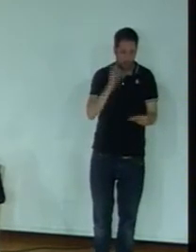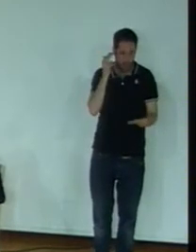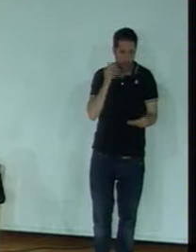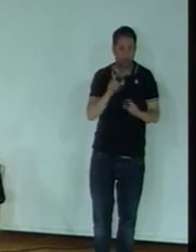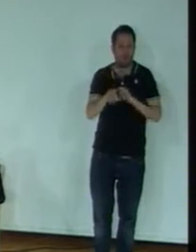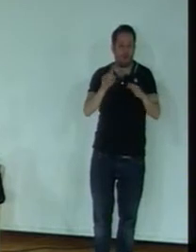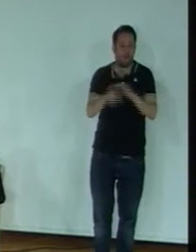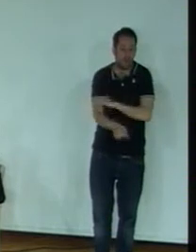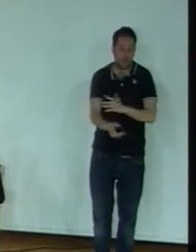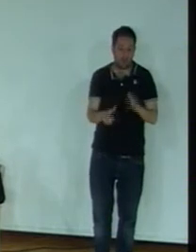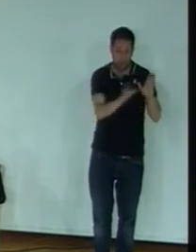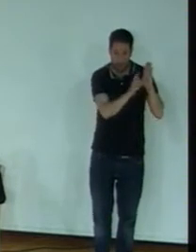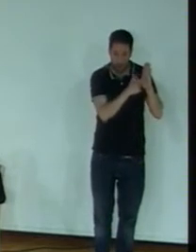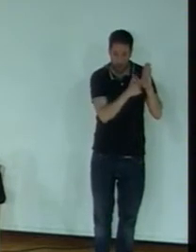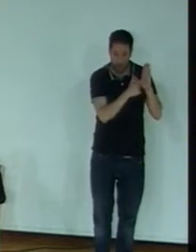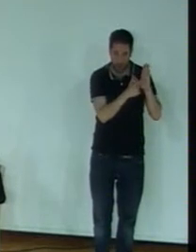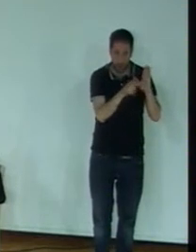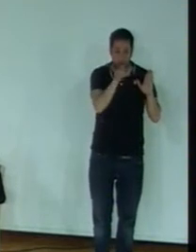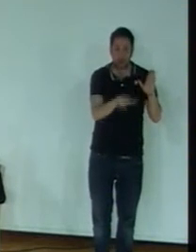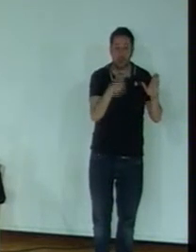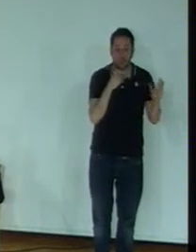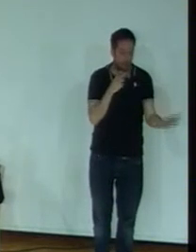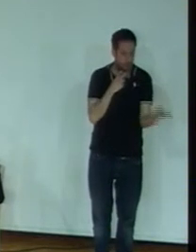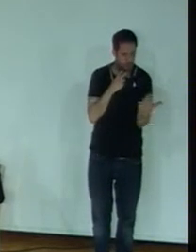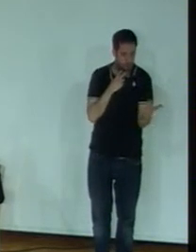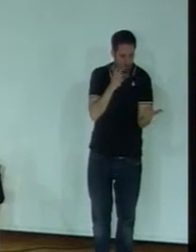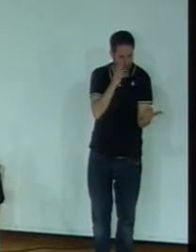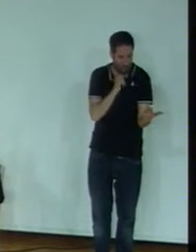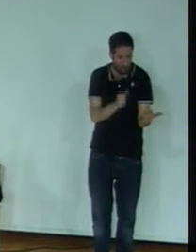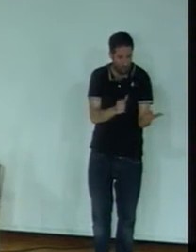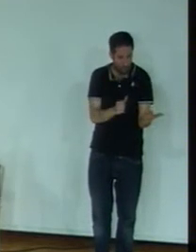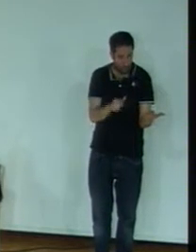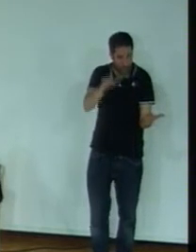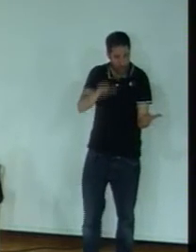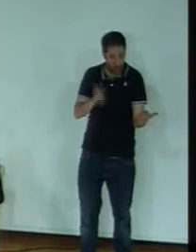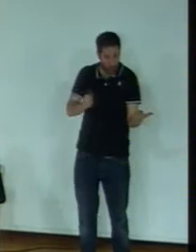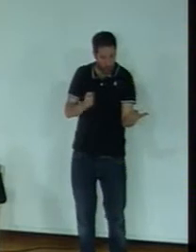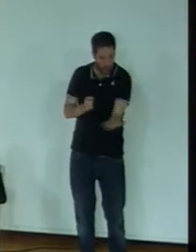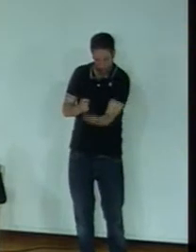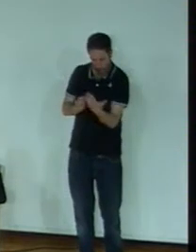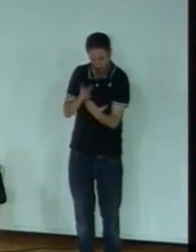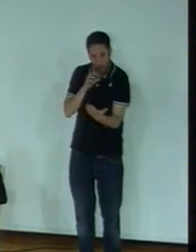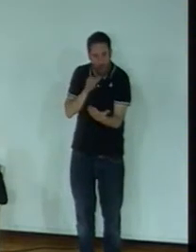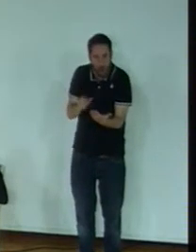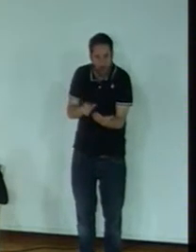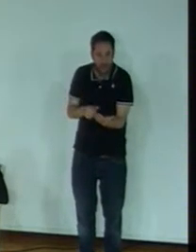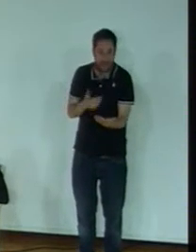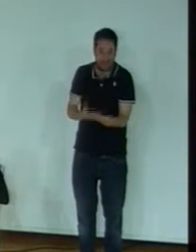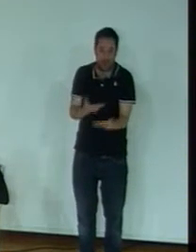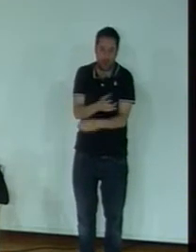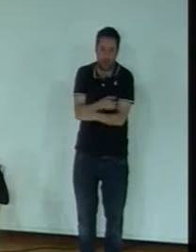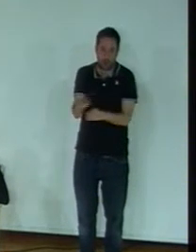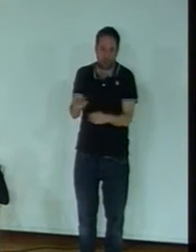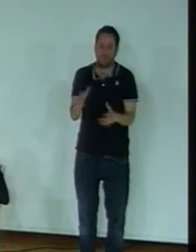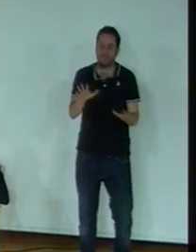détail et avoir des lois qui sont incompréhensibles pour les citoyens et plus dangereux, incompréhensibles pour le juge et l'avocat qui va plaider aussi.